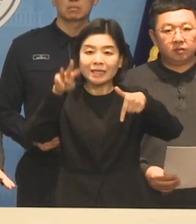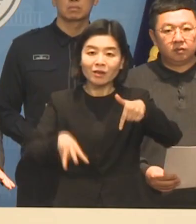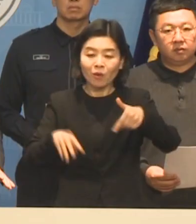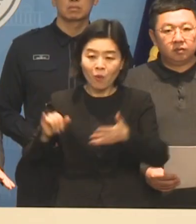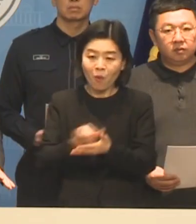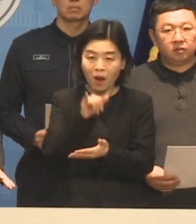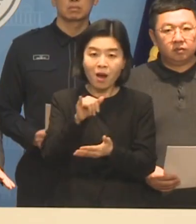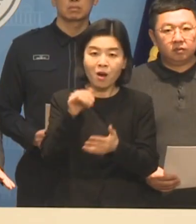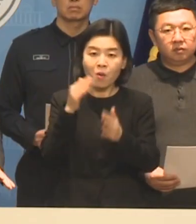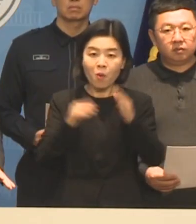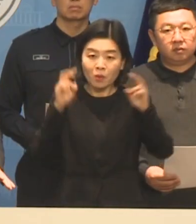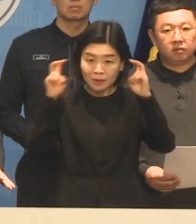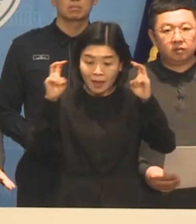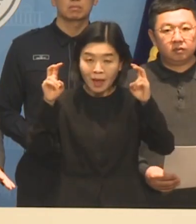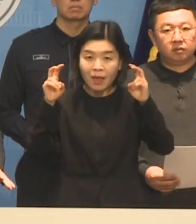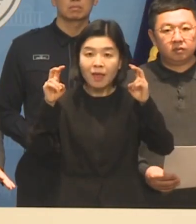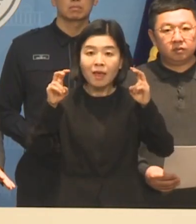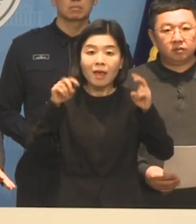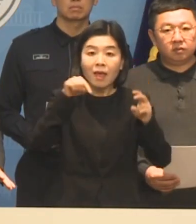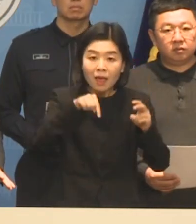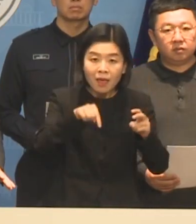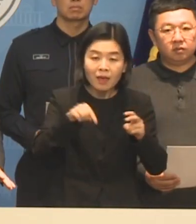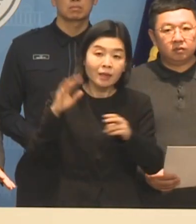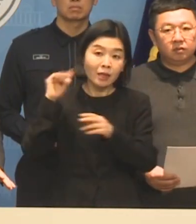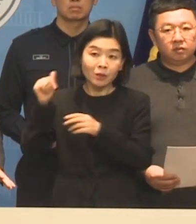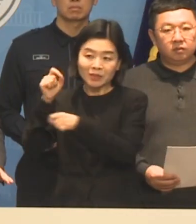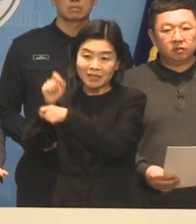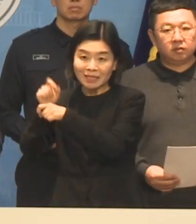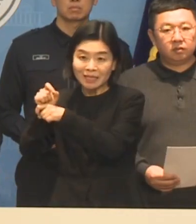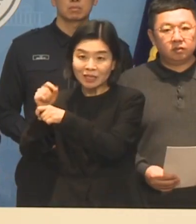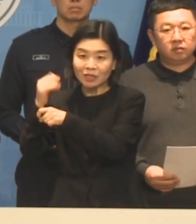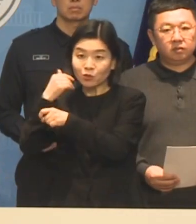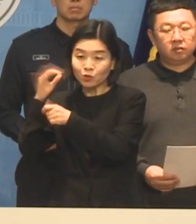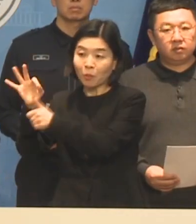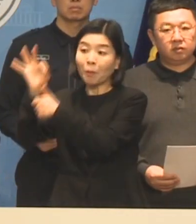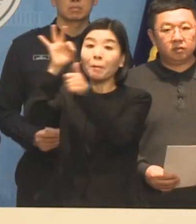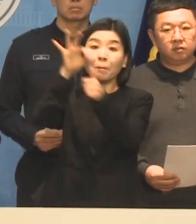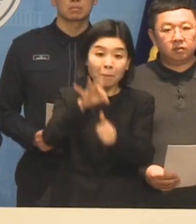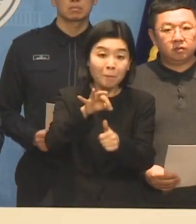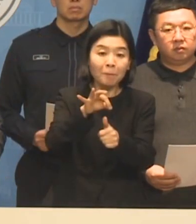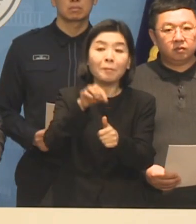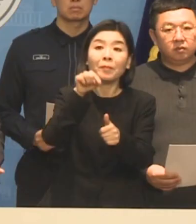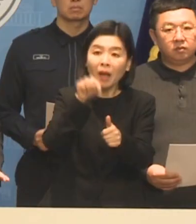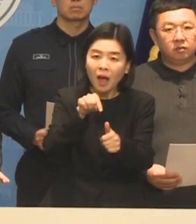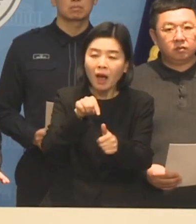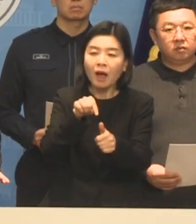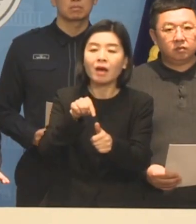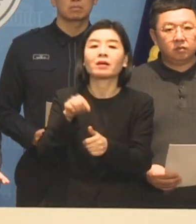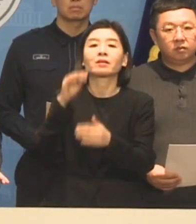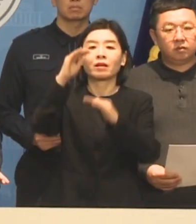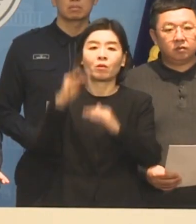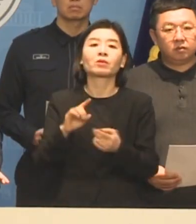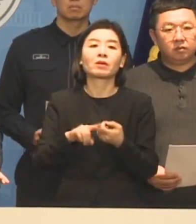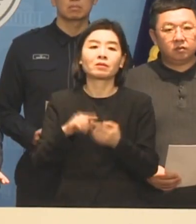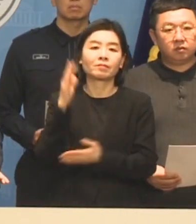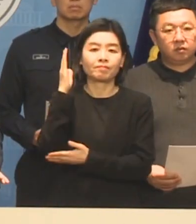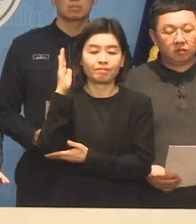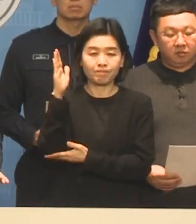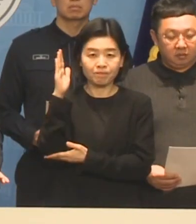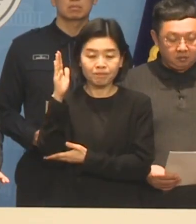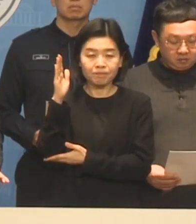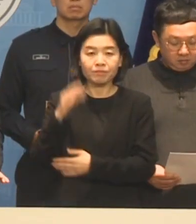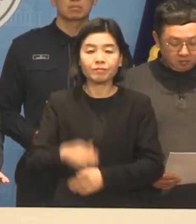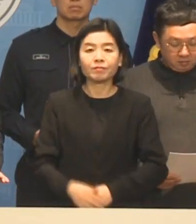인천국제공항공사 자회사의 대통령실 낙하산 인사에 대한 입장을 밝히기 위해 마련되었습니다.